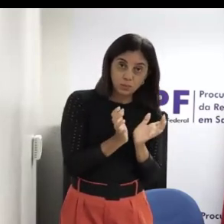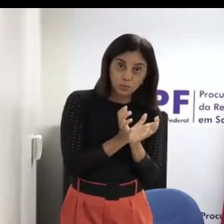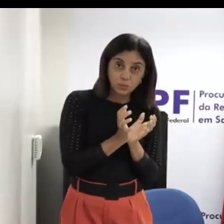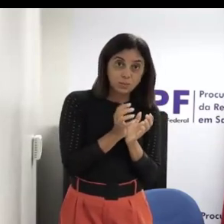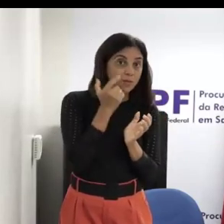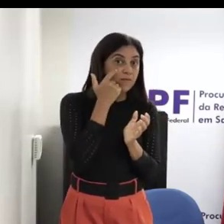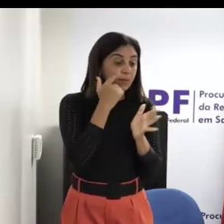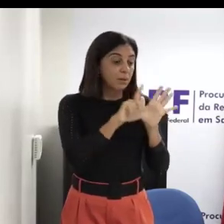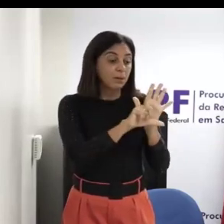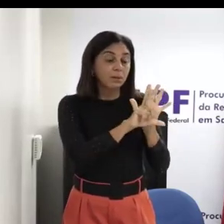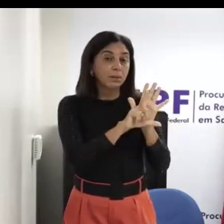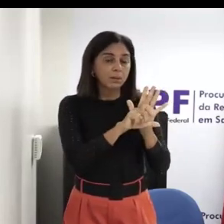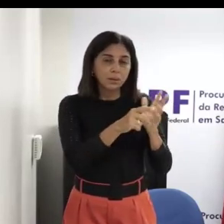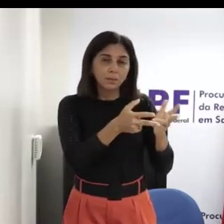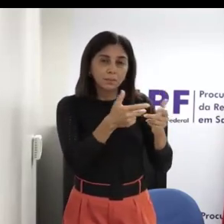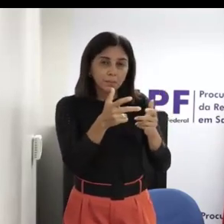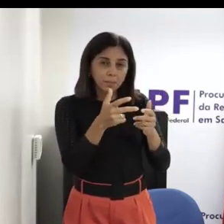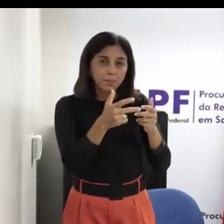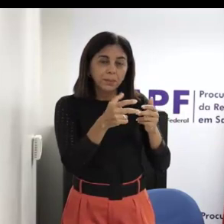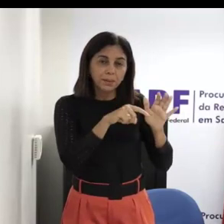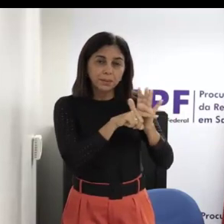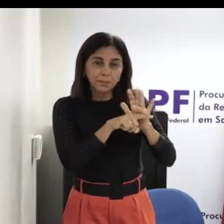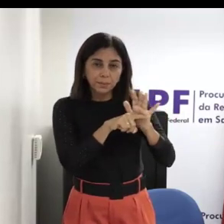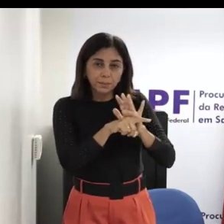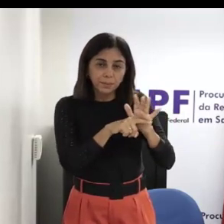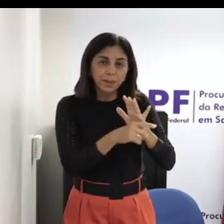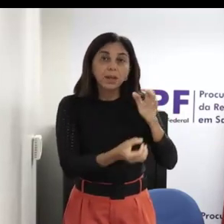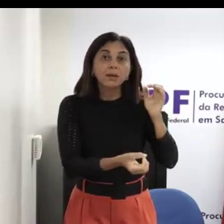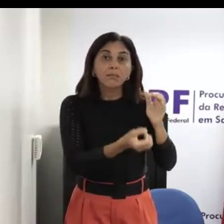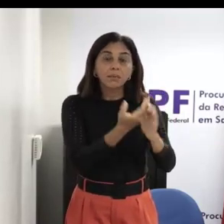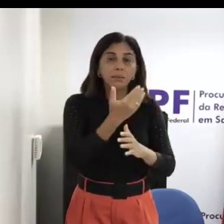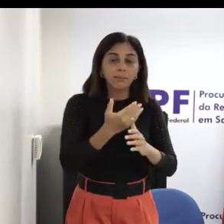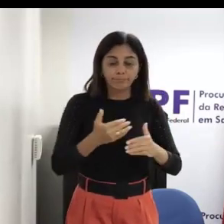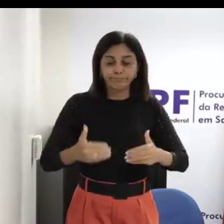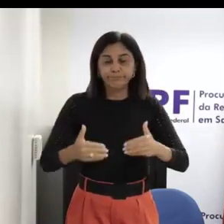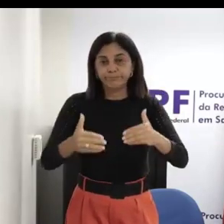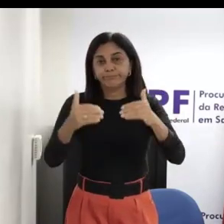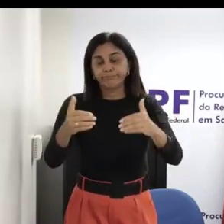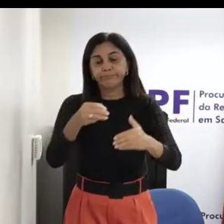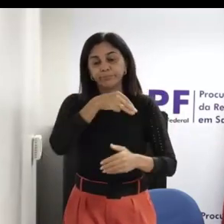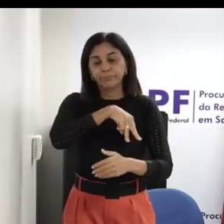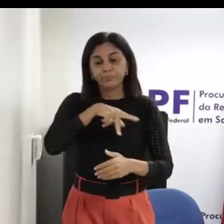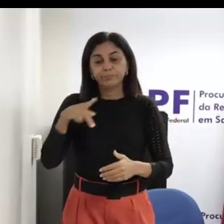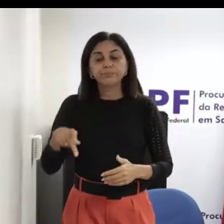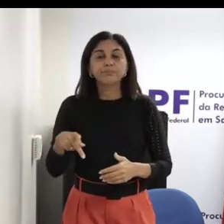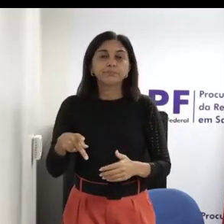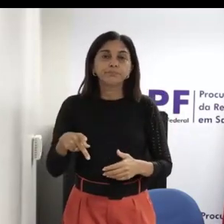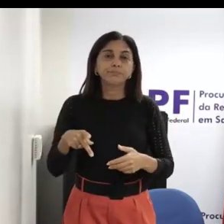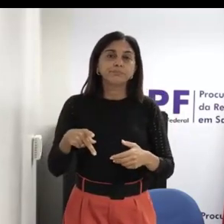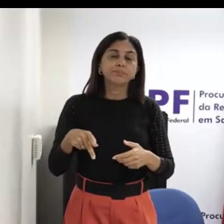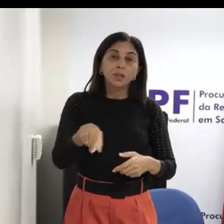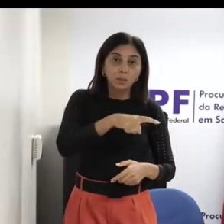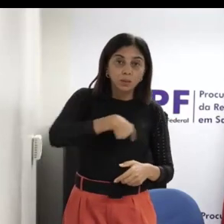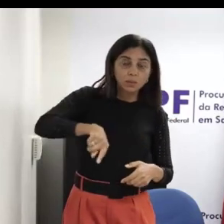até onde chega e no no no âmbito do Ministério Público Federal nós vamos fazer o nosso trabalho nós vamos